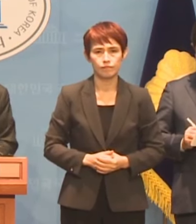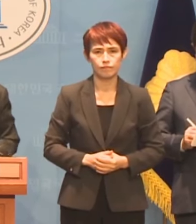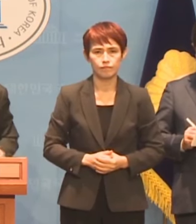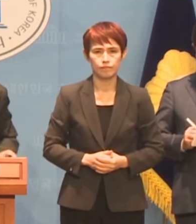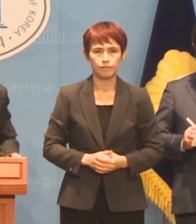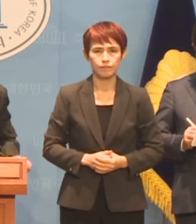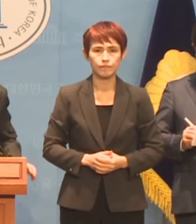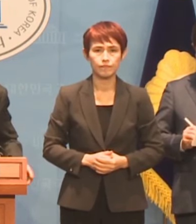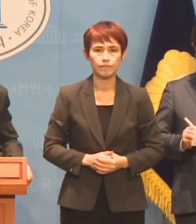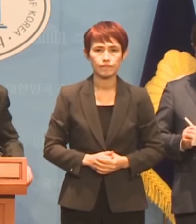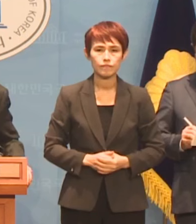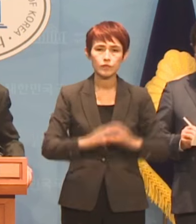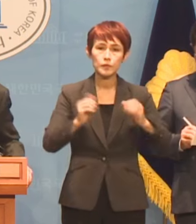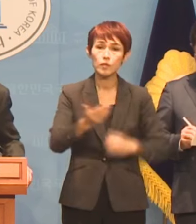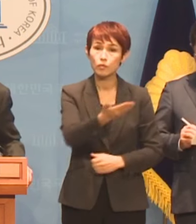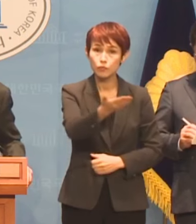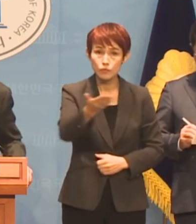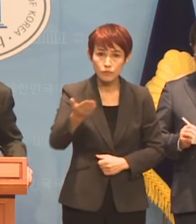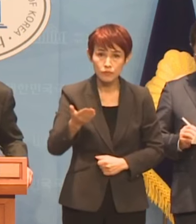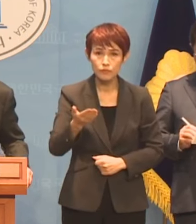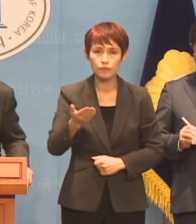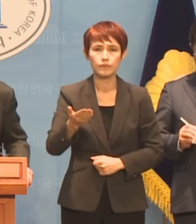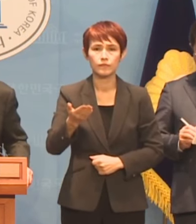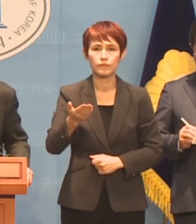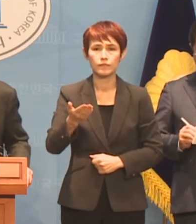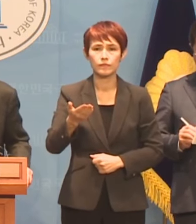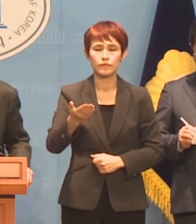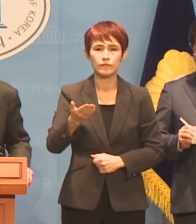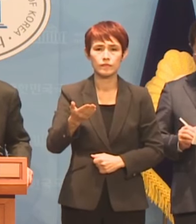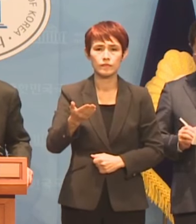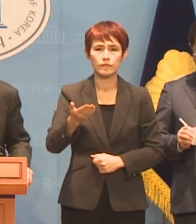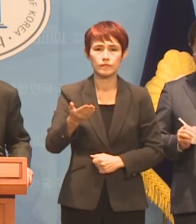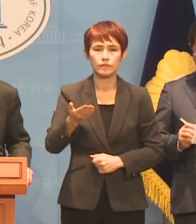것입니다. 국민 여러분들께서도 앞으로